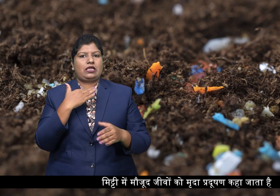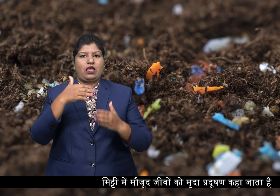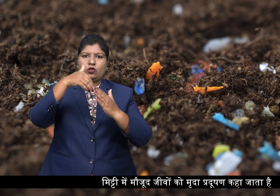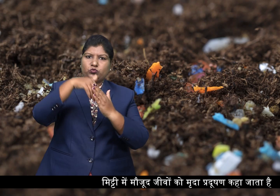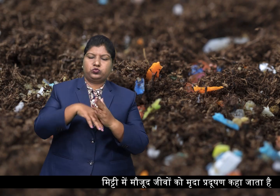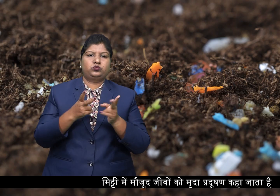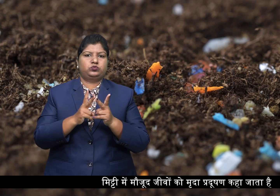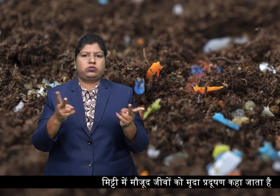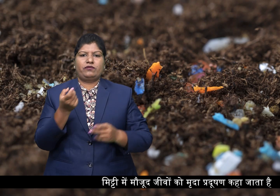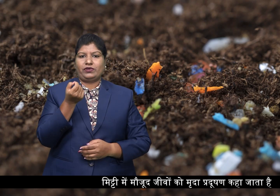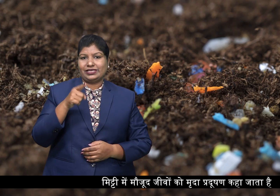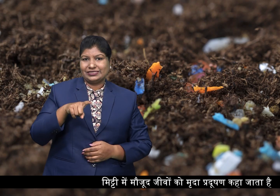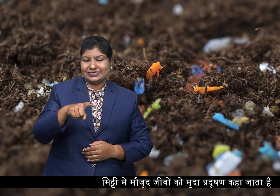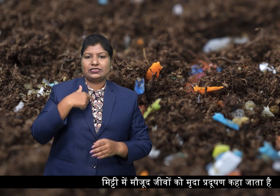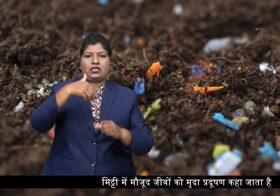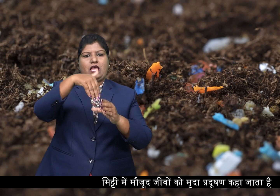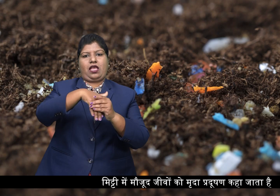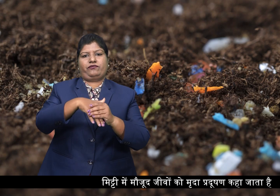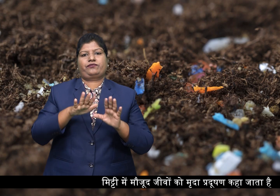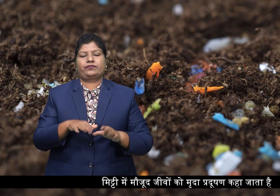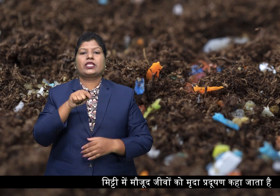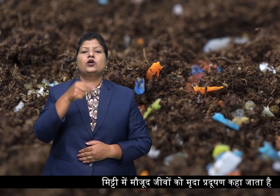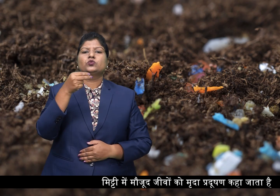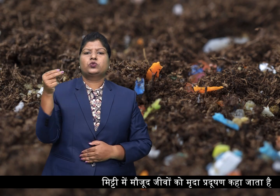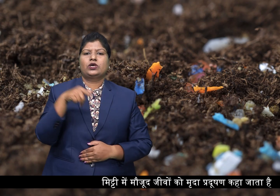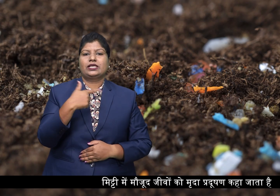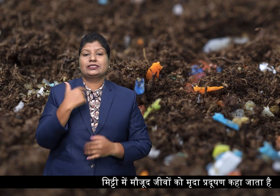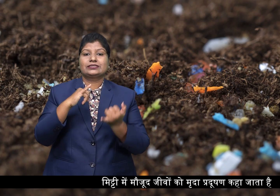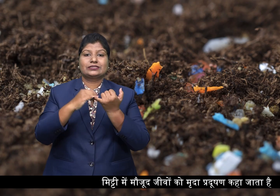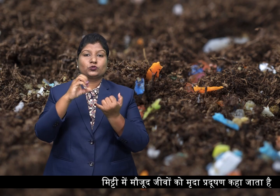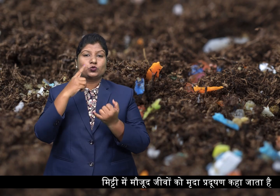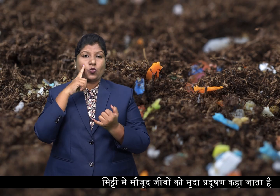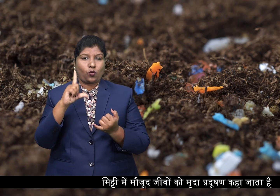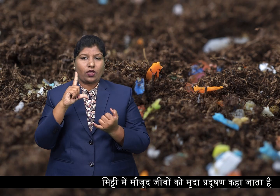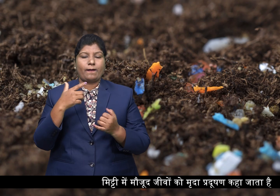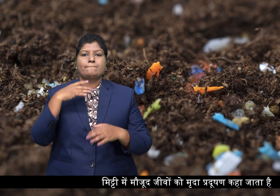मिट्टी में मौजूद जीवों को मृदा प्रदूषण कहा जाता है।